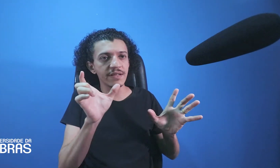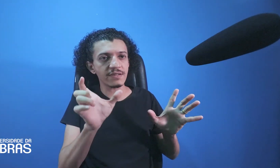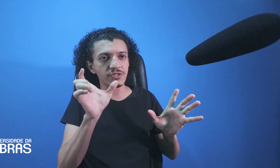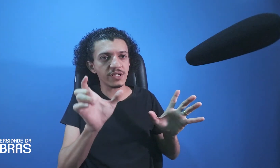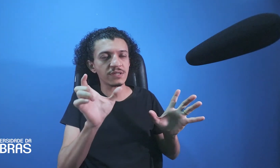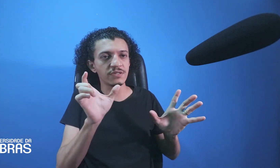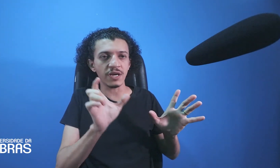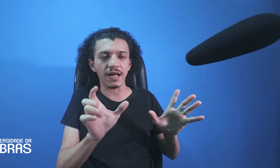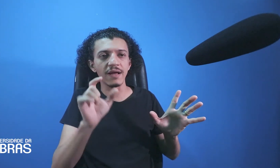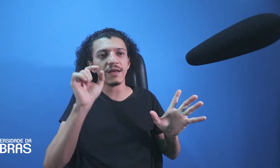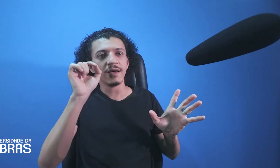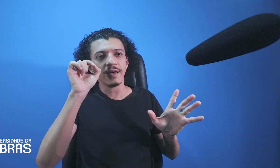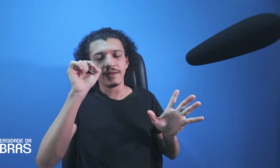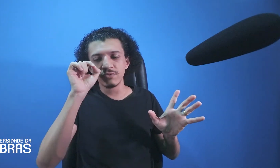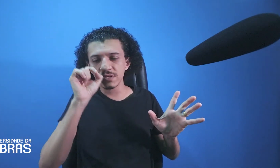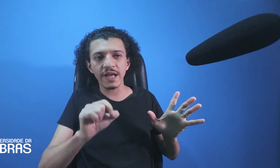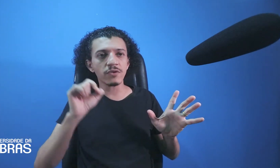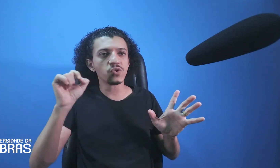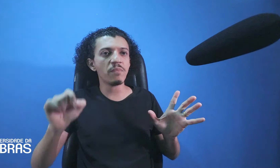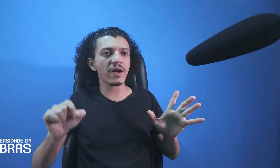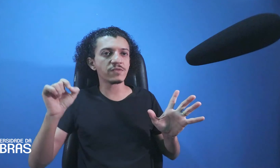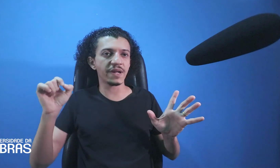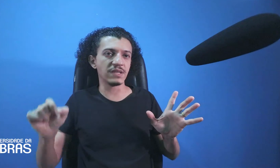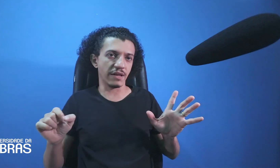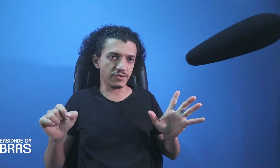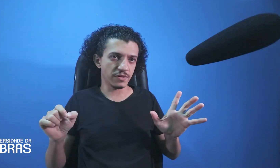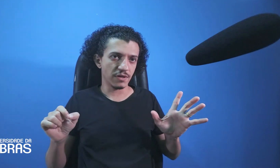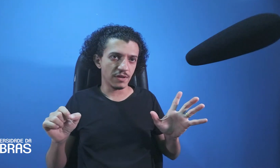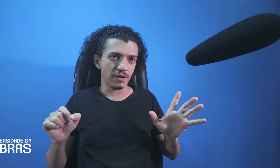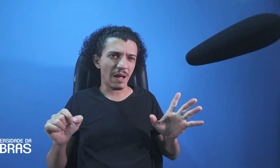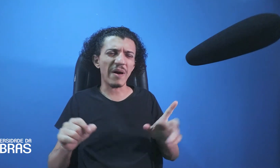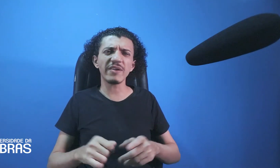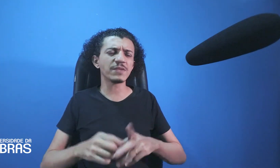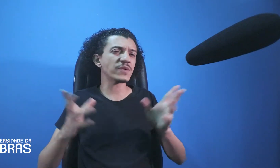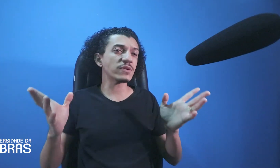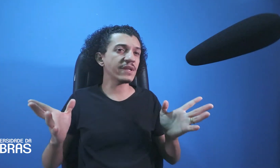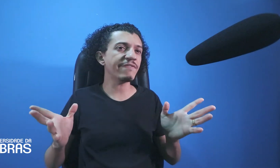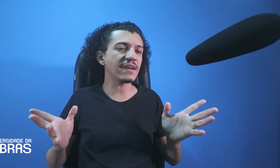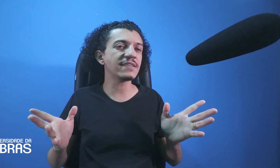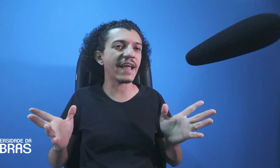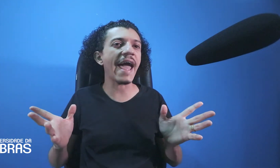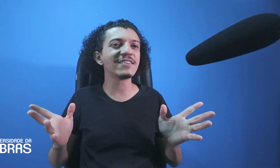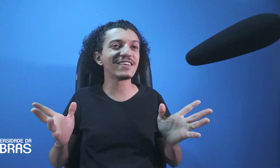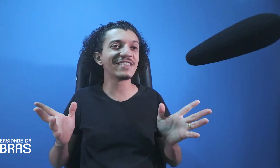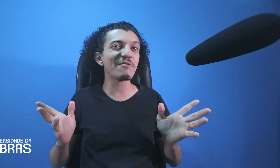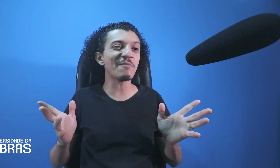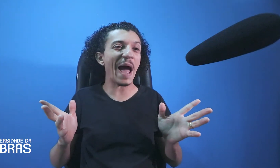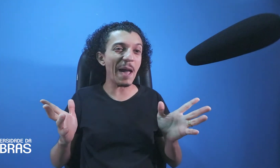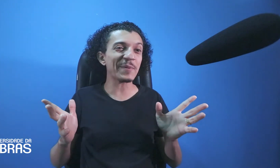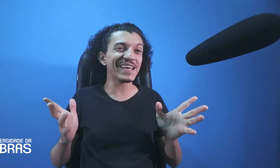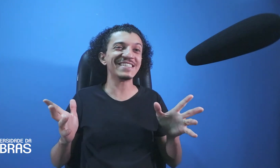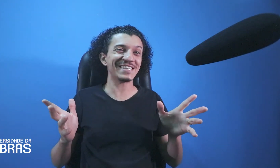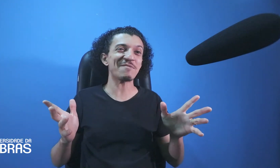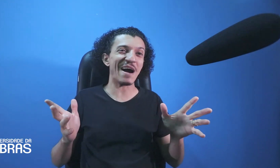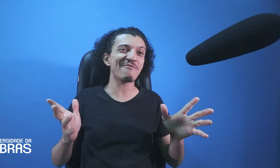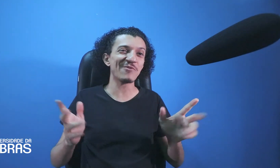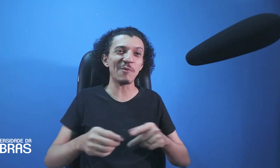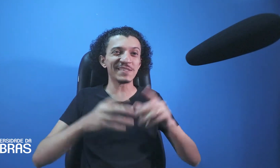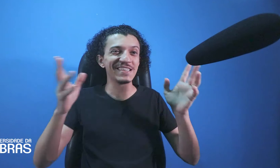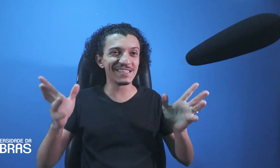certeza tinha lá, dos centros urbanos brasileiros. A maioria das pessoas nem faz ideia de que teve uma época em que se chamava um nome esquisito